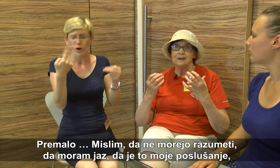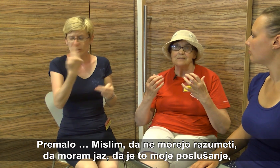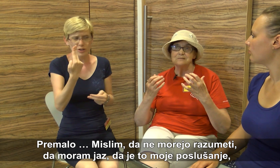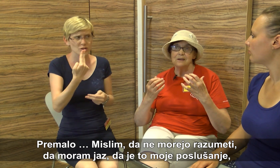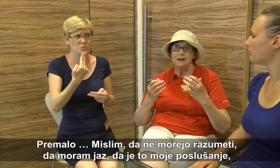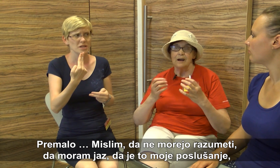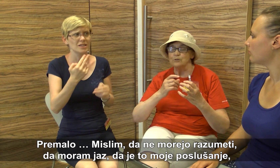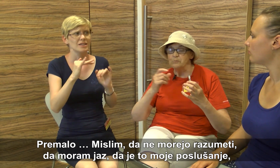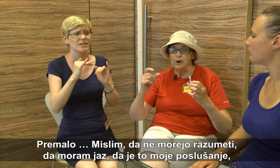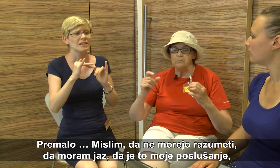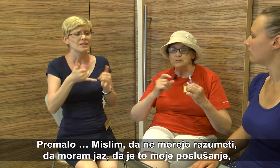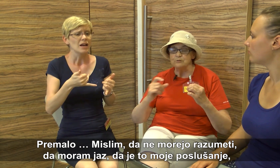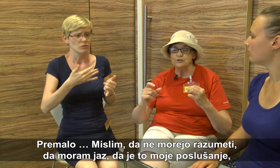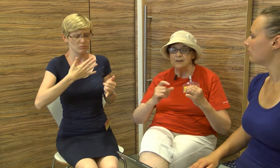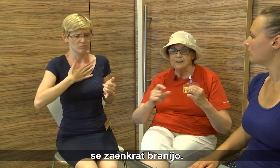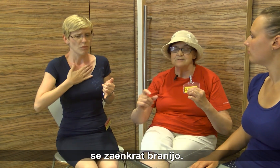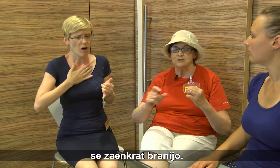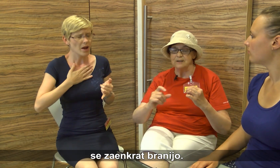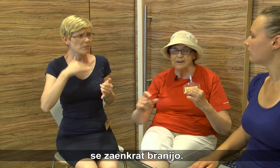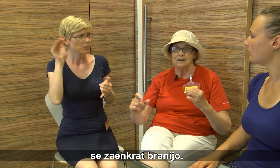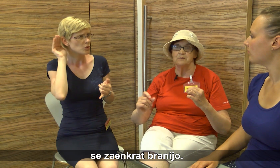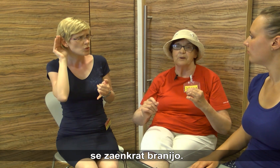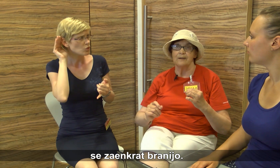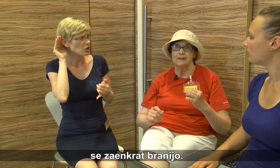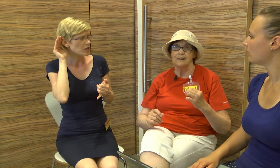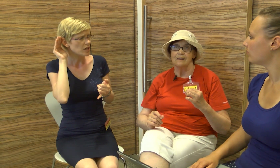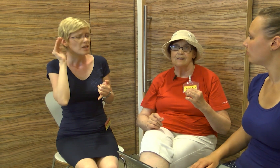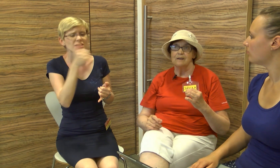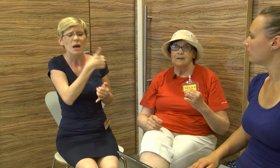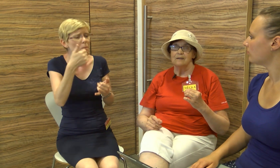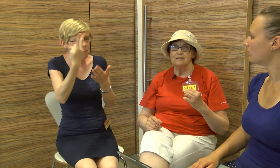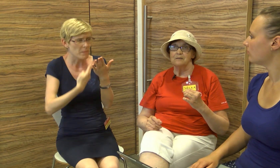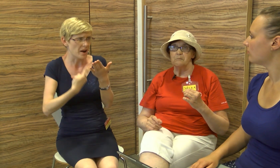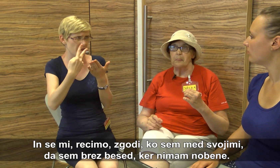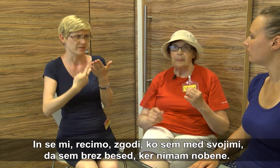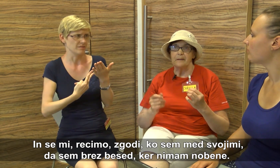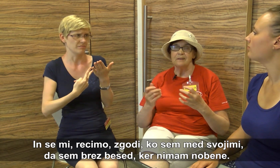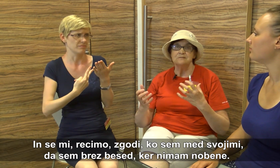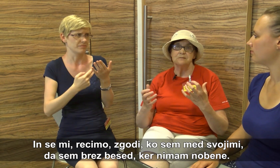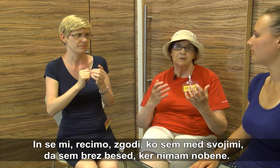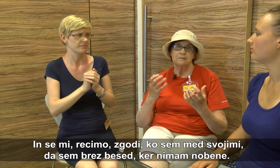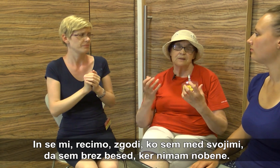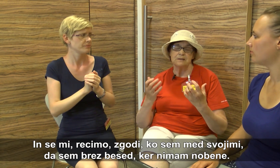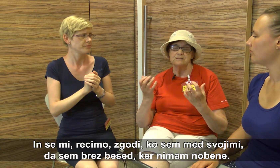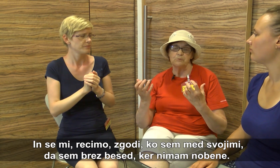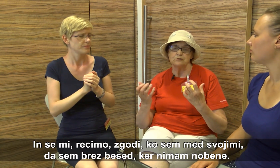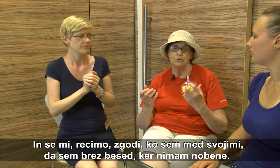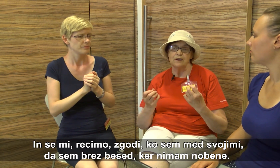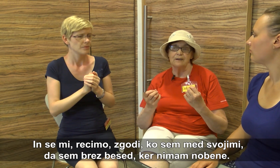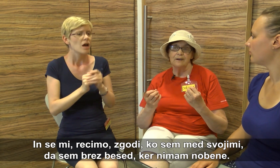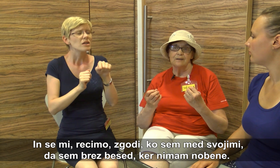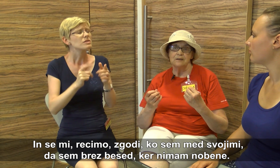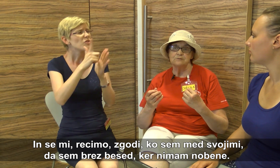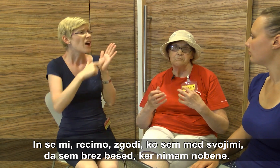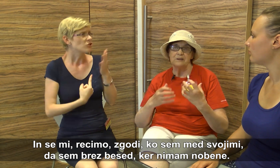морам јас, да е то моја послушање се за енкрат бране, не. Ен се ме так речемо